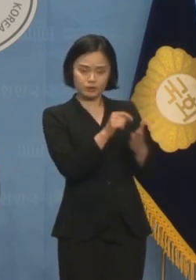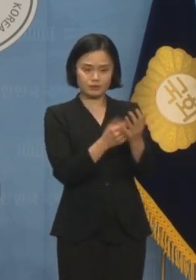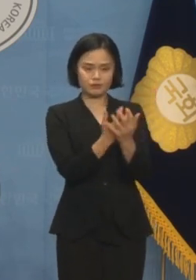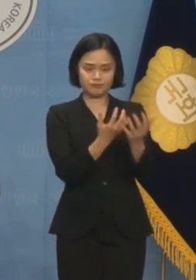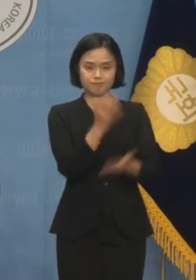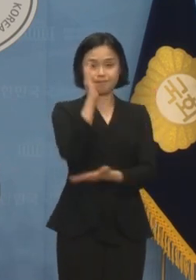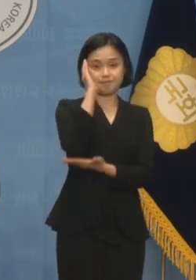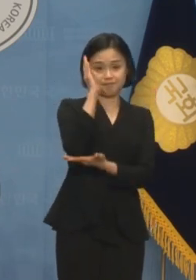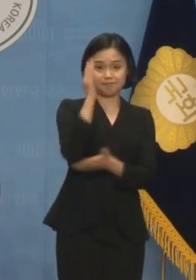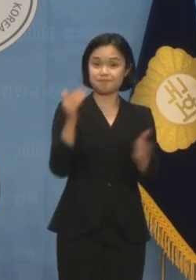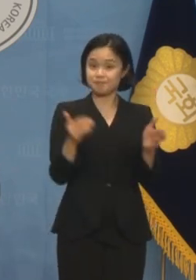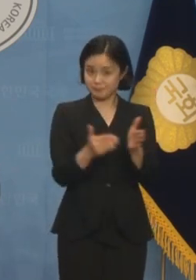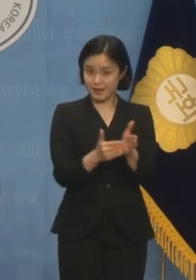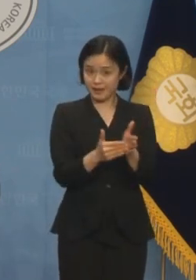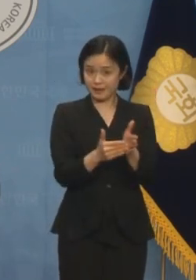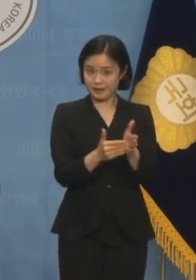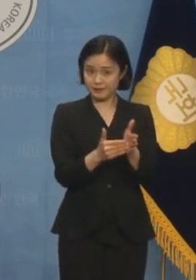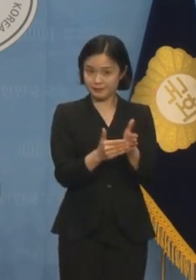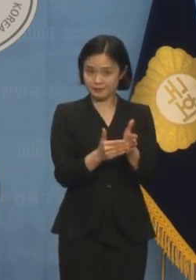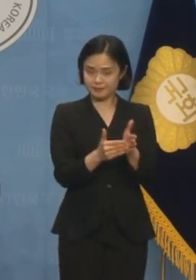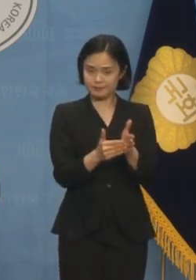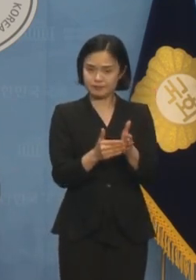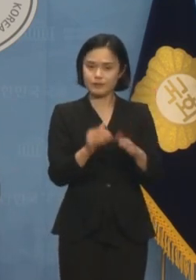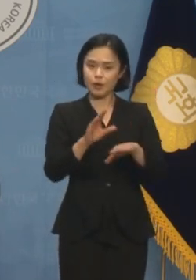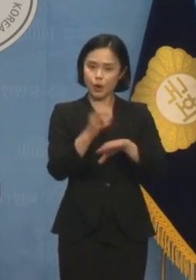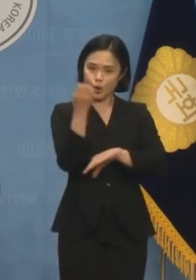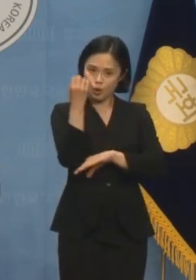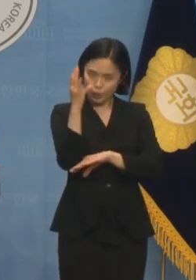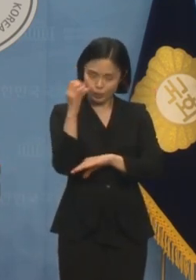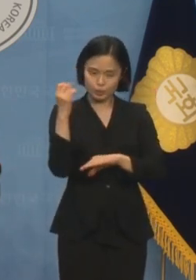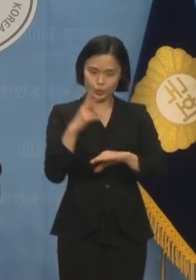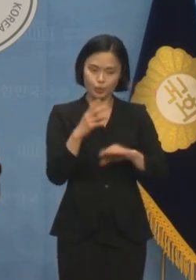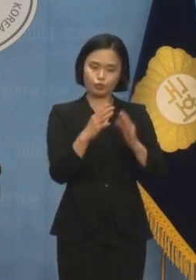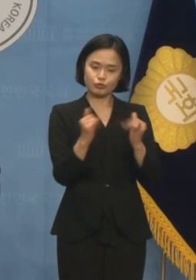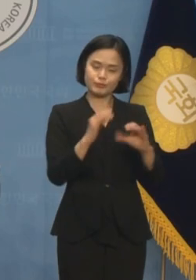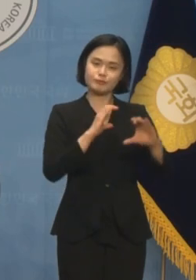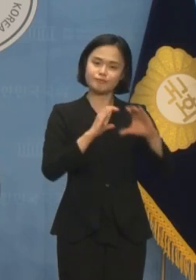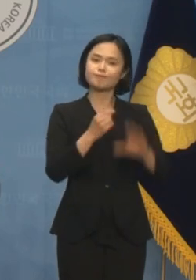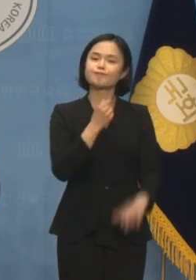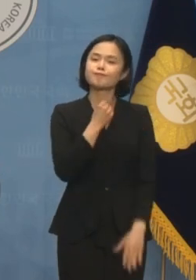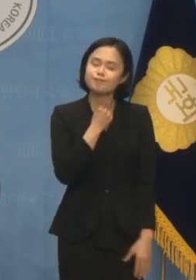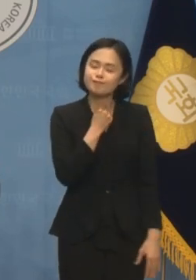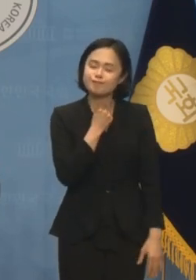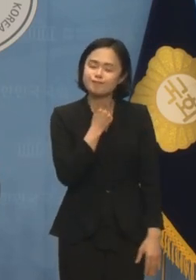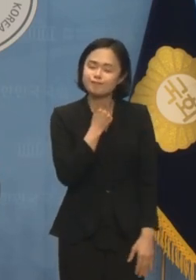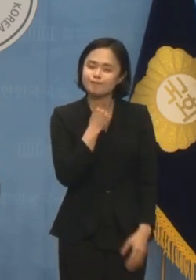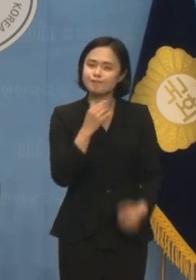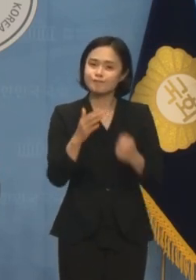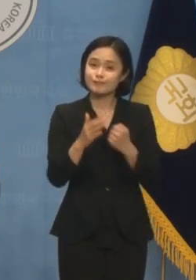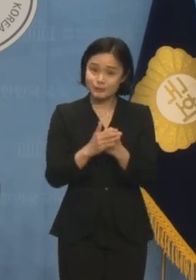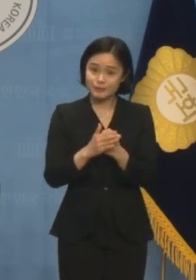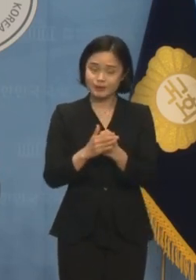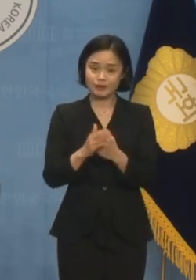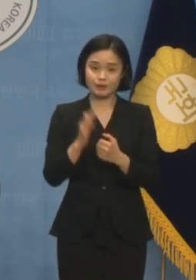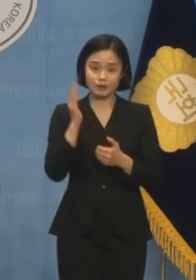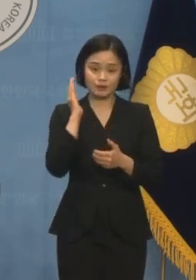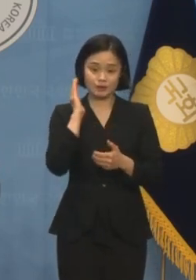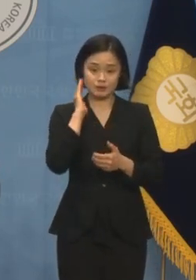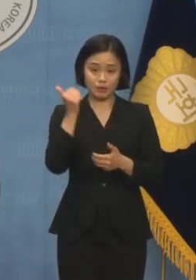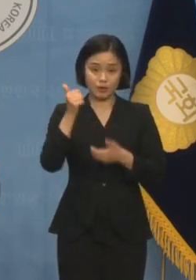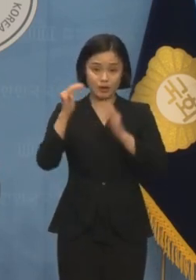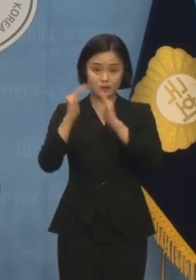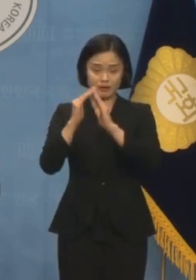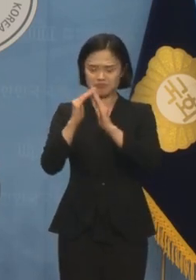했습니다. 언론, 국민과의 소통을 강조하면서 멀쩡한 청와대를 놔두고 용산으로 대통령실을